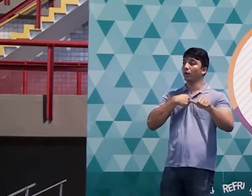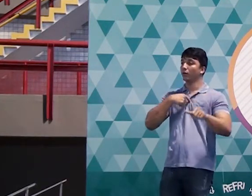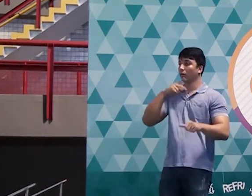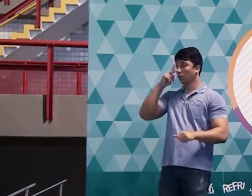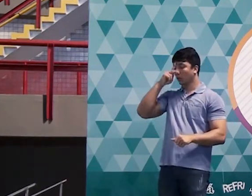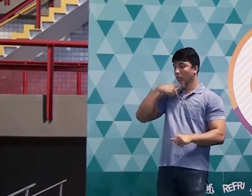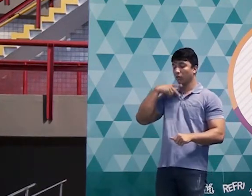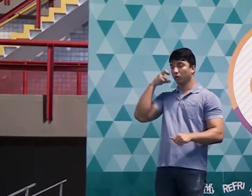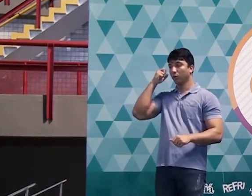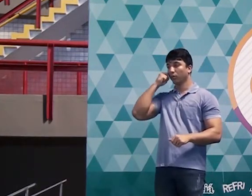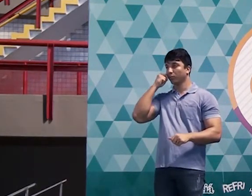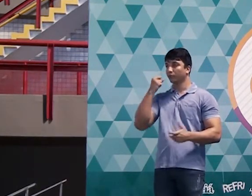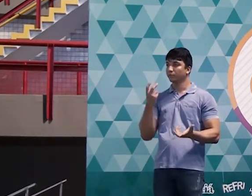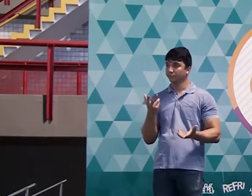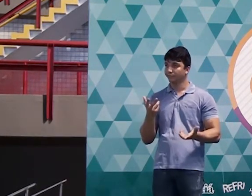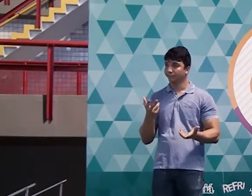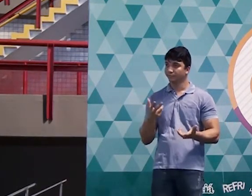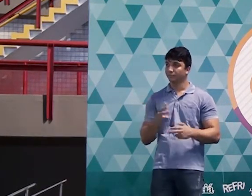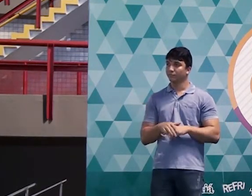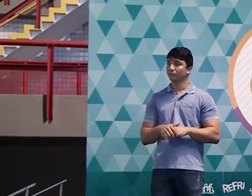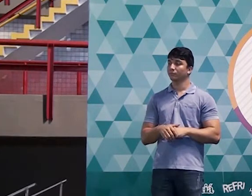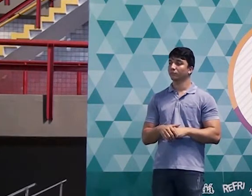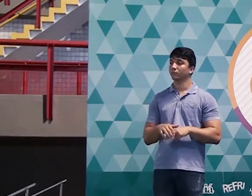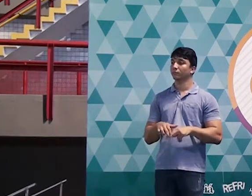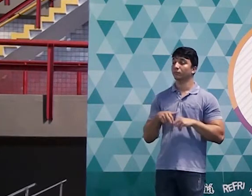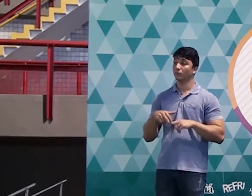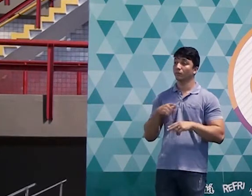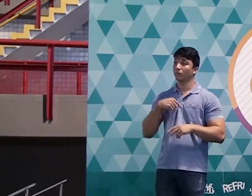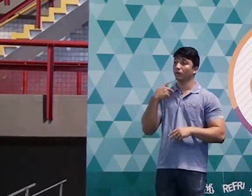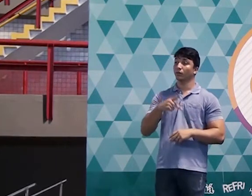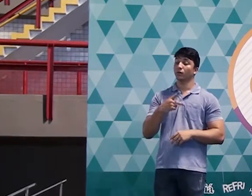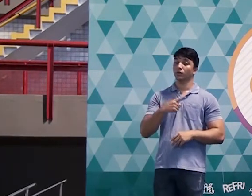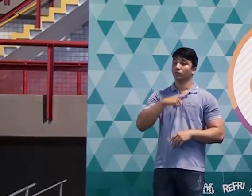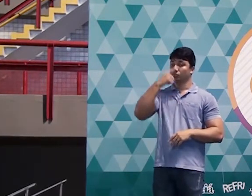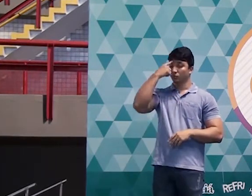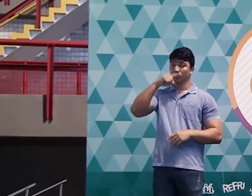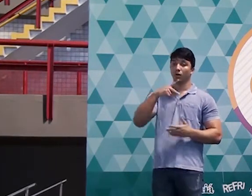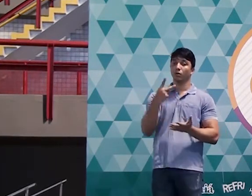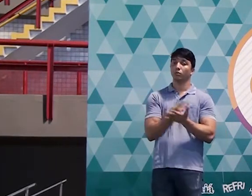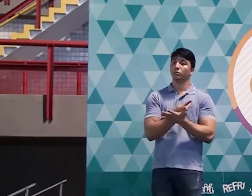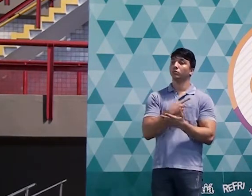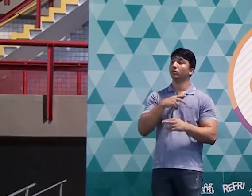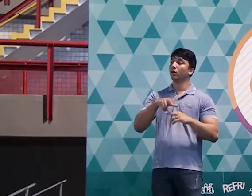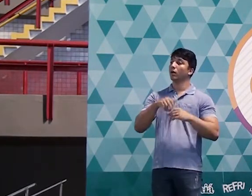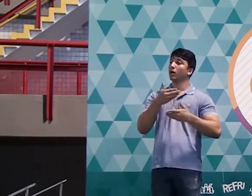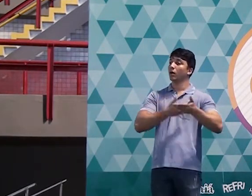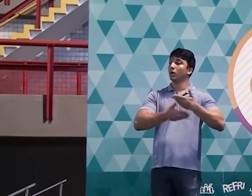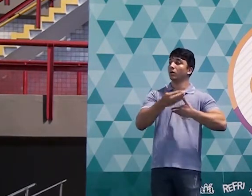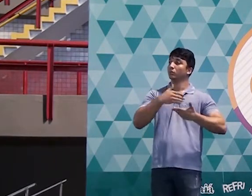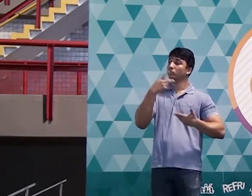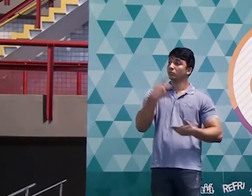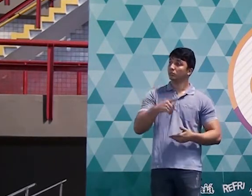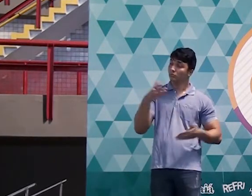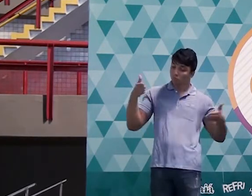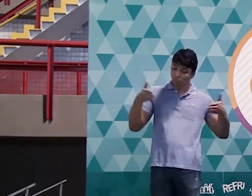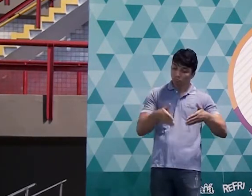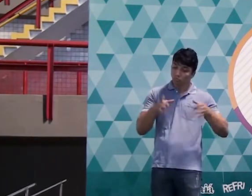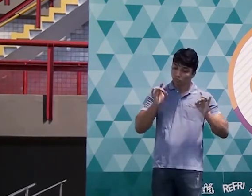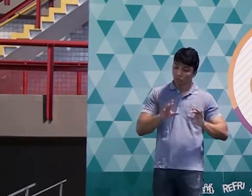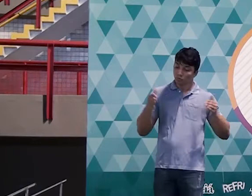remela. Então, aqui, a gente não sabe o que está acontecendo. Então, a relação que acontece aqui só